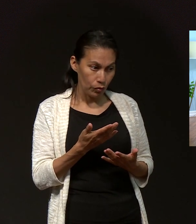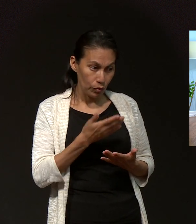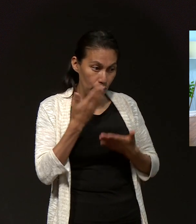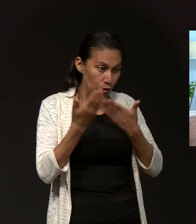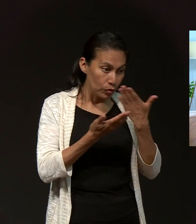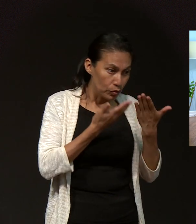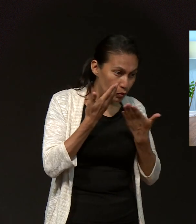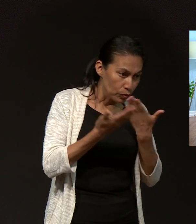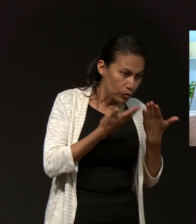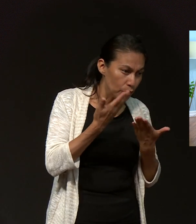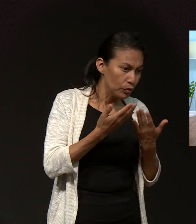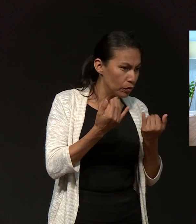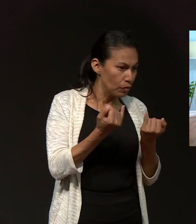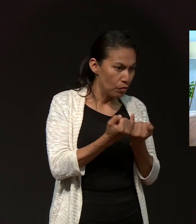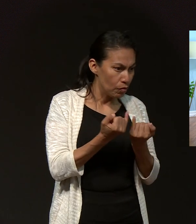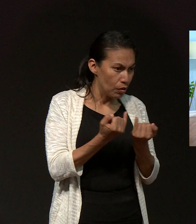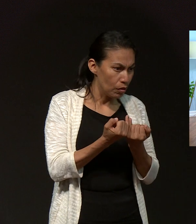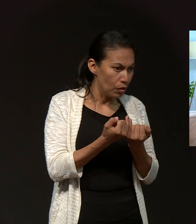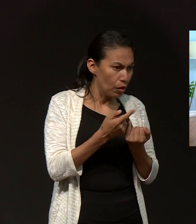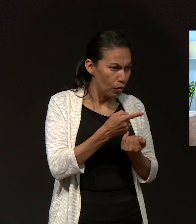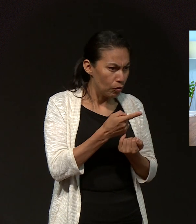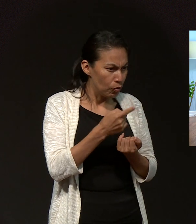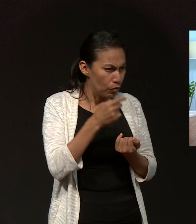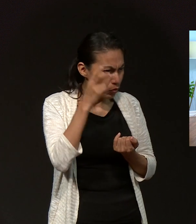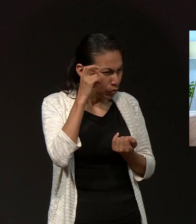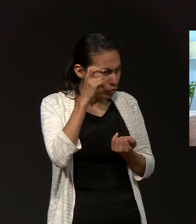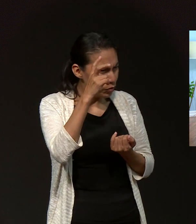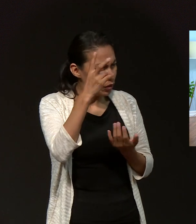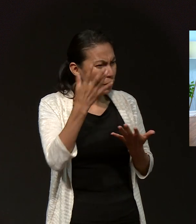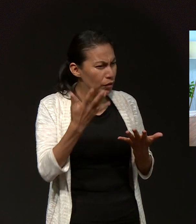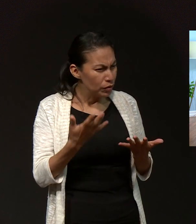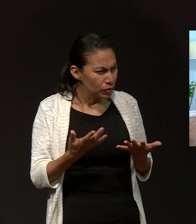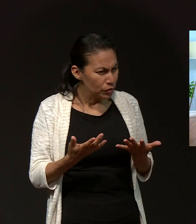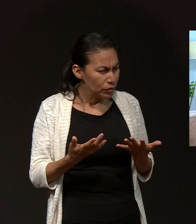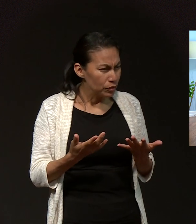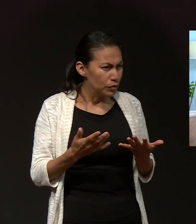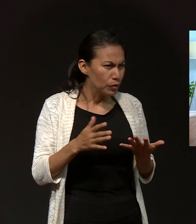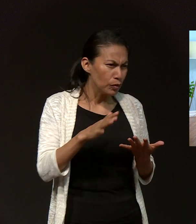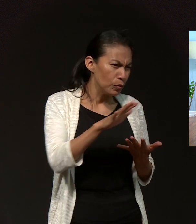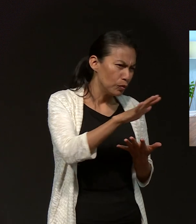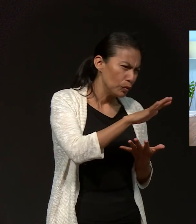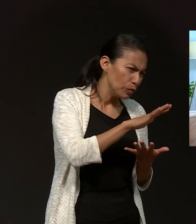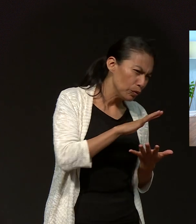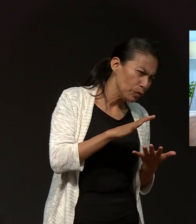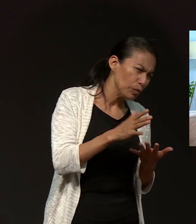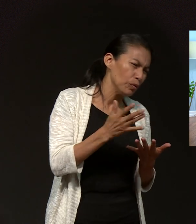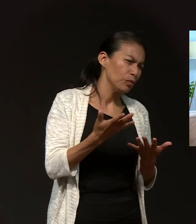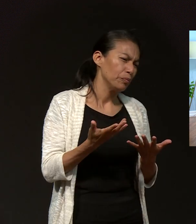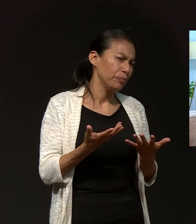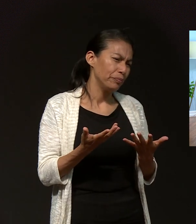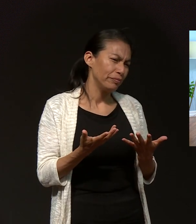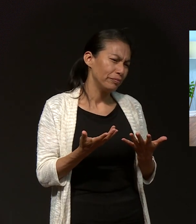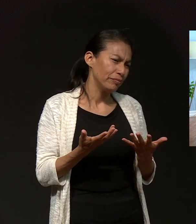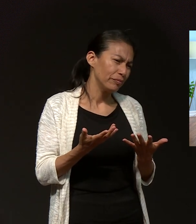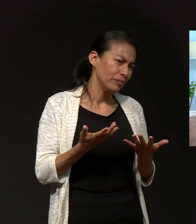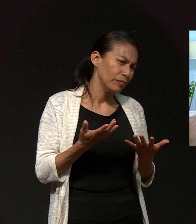superación también te lleva a romper algo que tú también soñabas en medio de